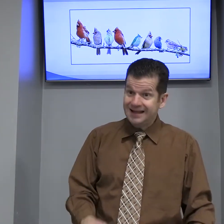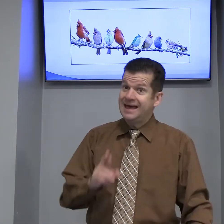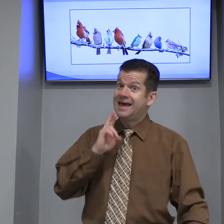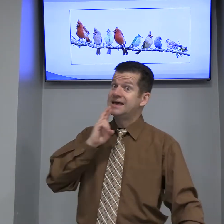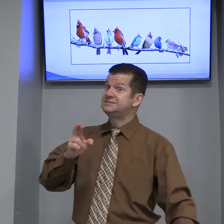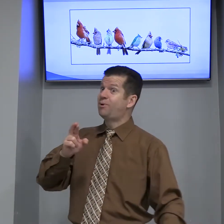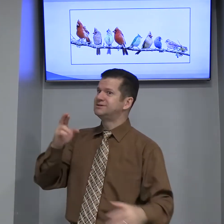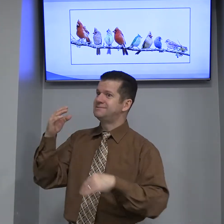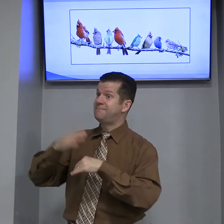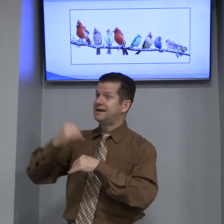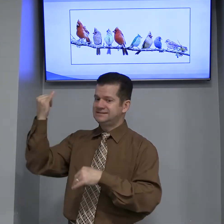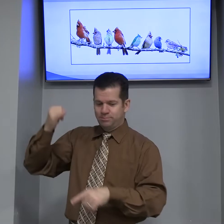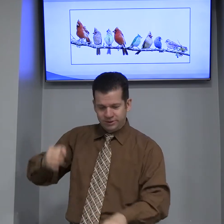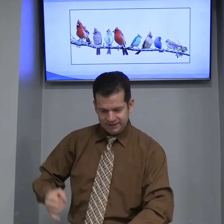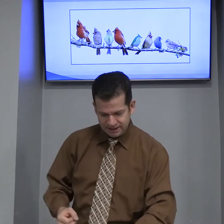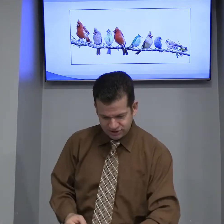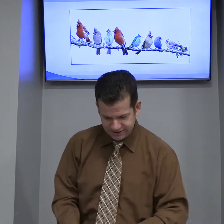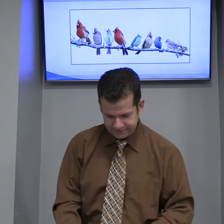é a resposta mais importante, né?